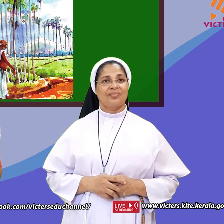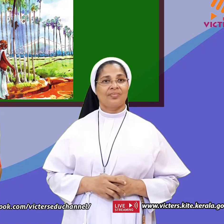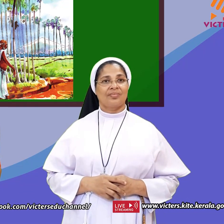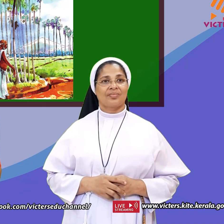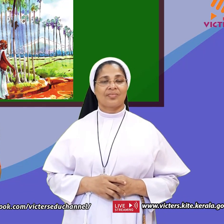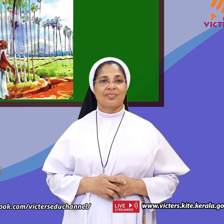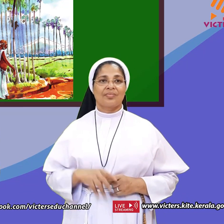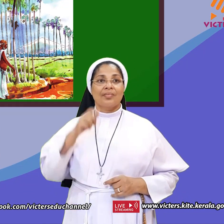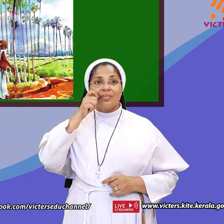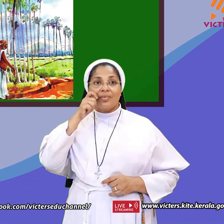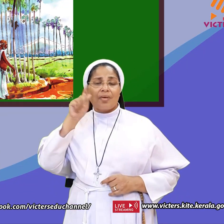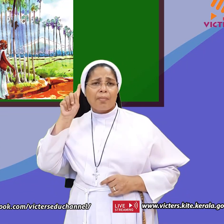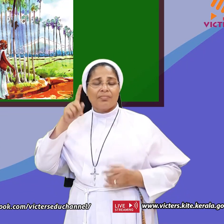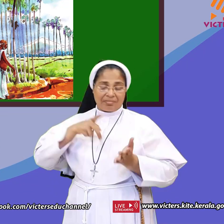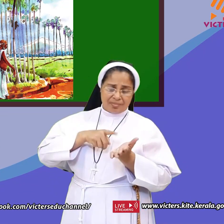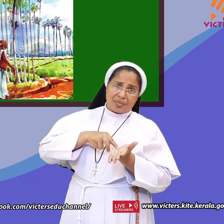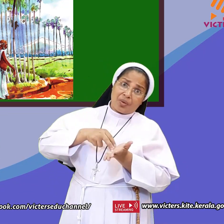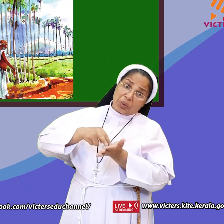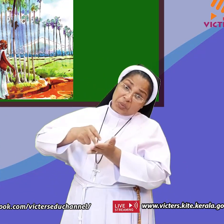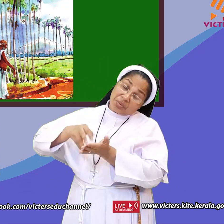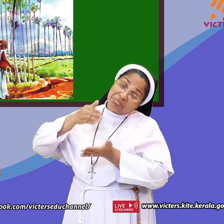വെള്ളായിയപ്പൻ നടന്നു നീങ്ങുകയാണ്.